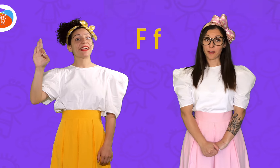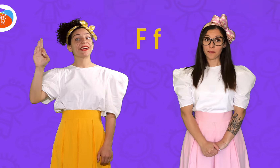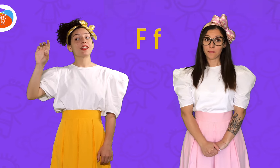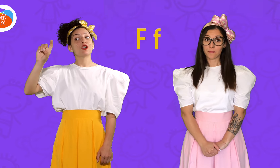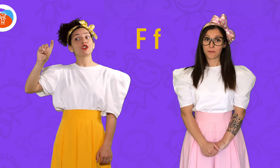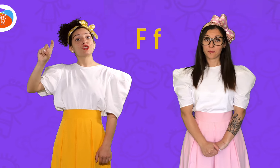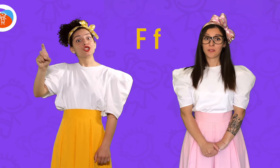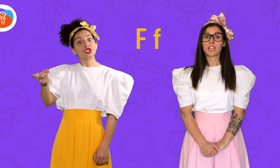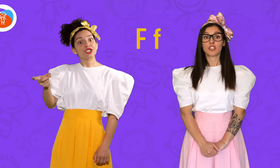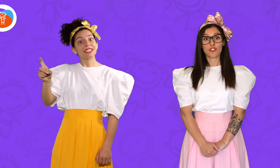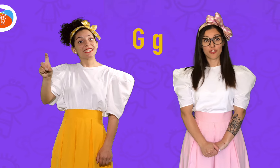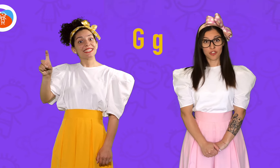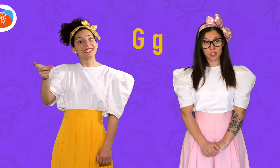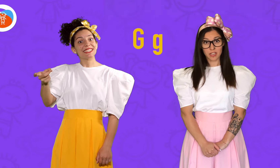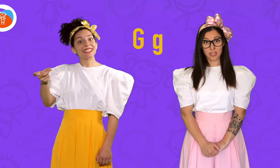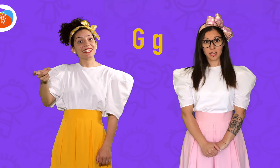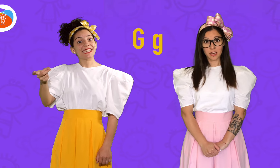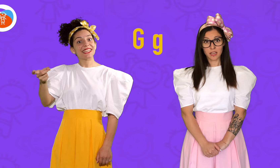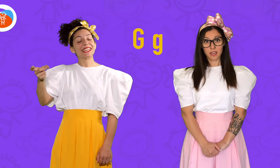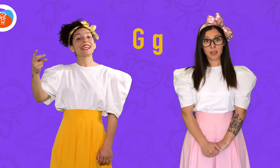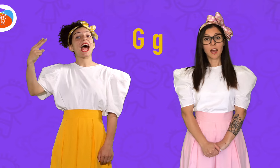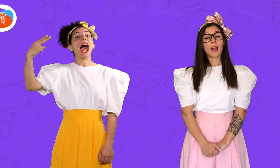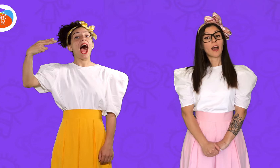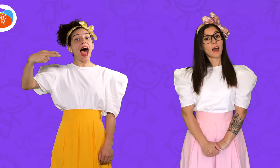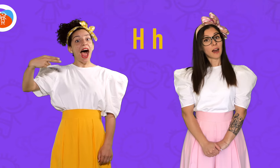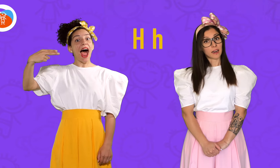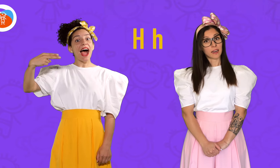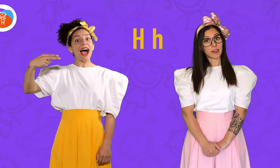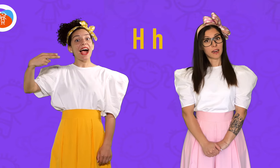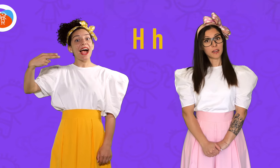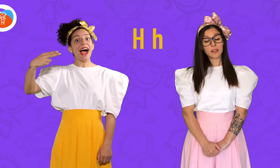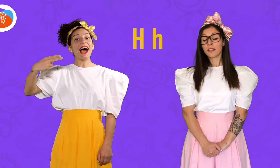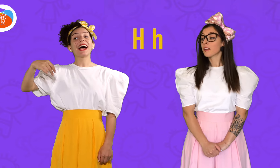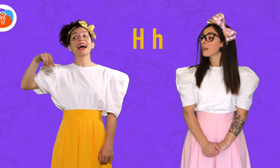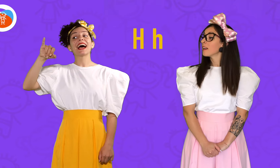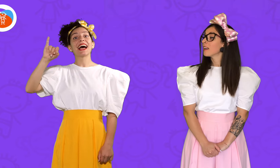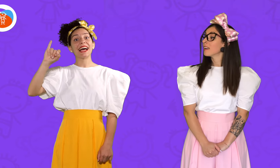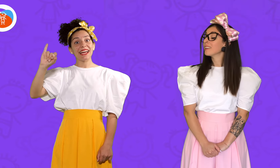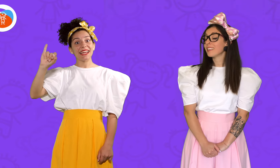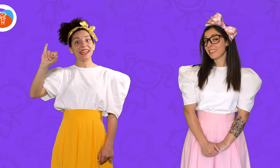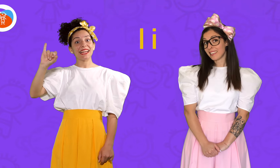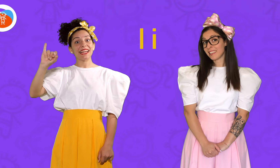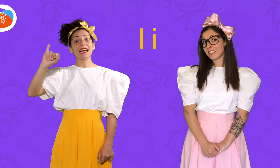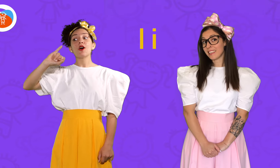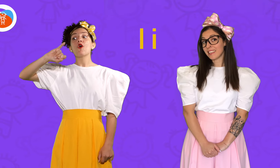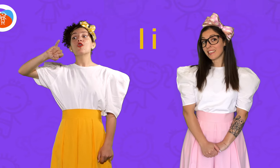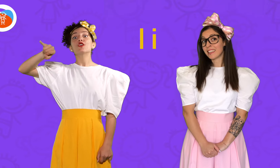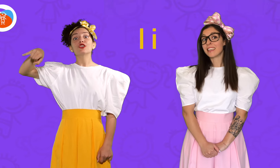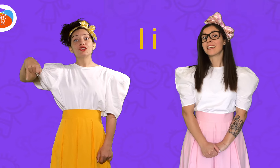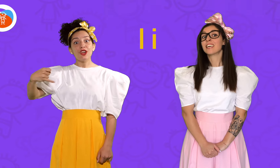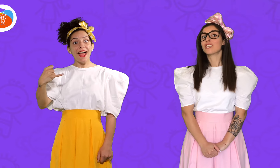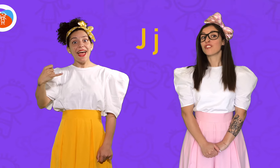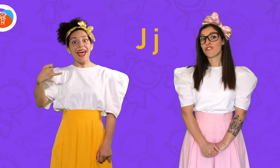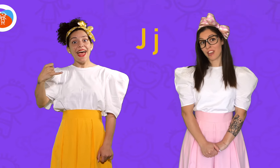G H I I, J,